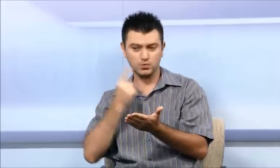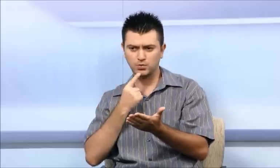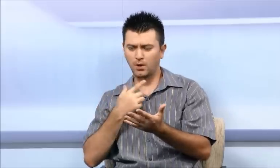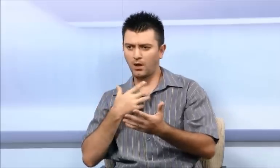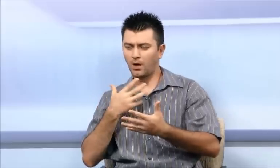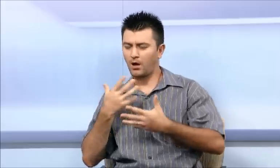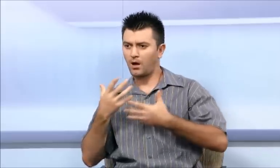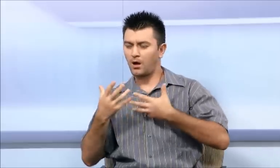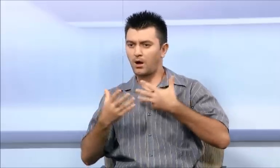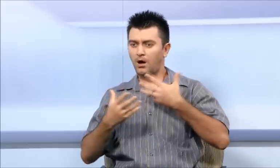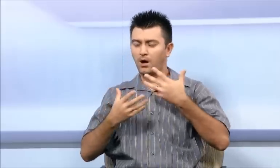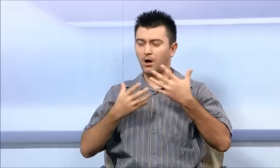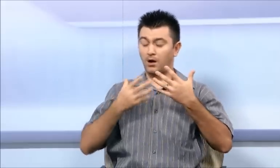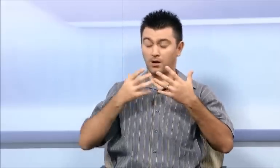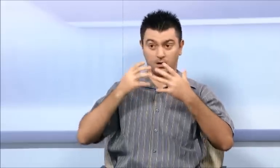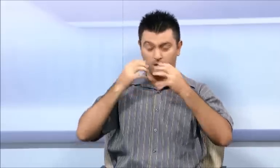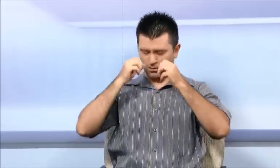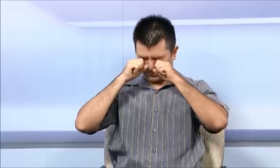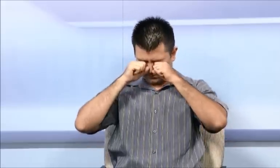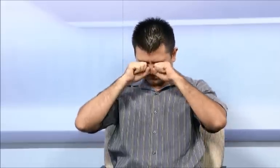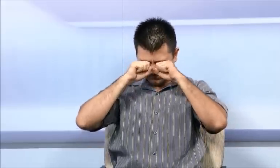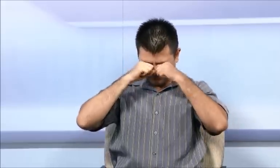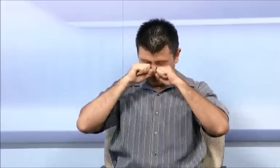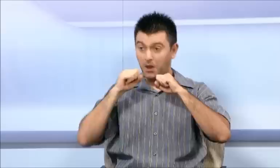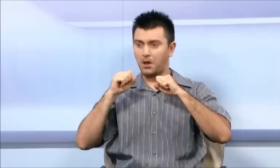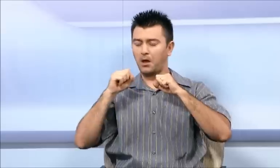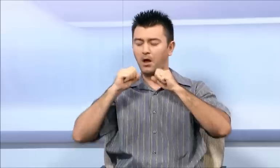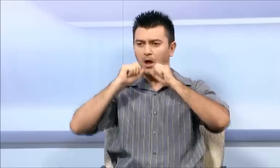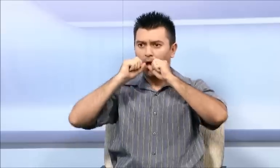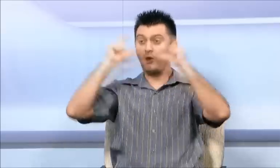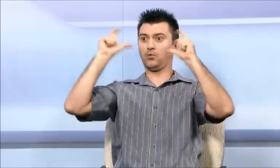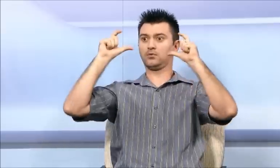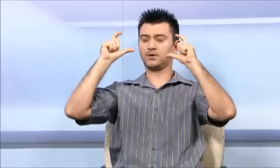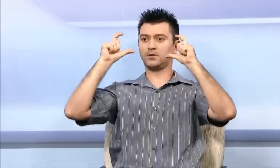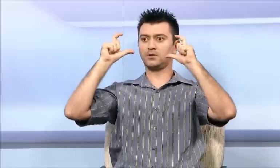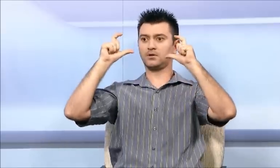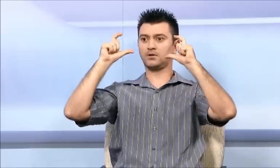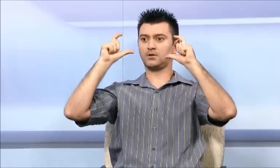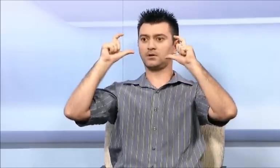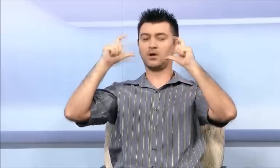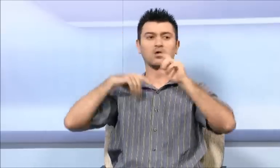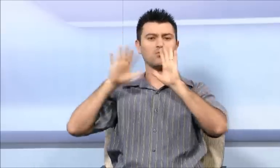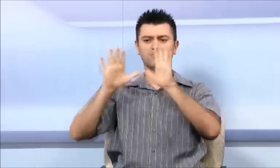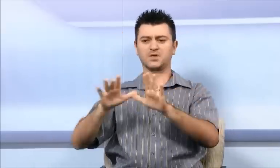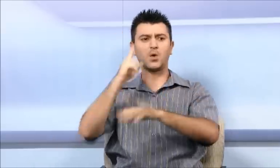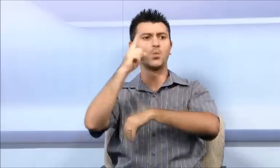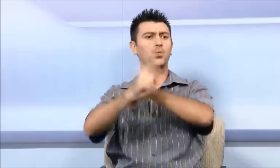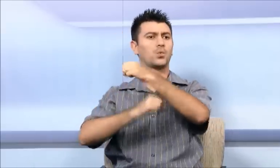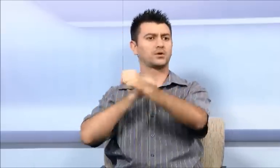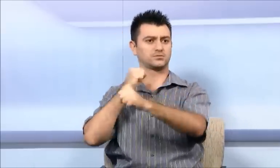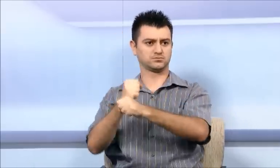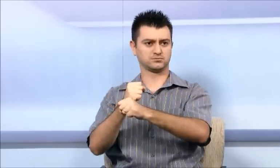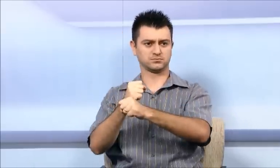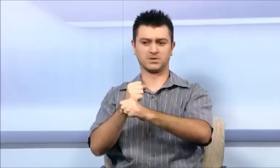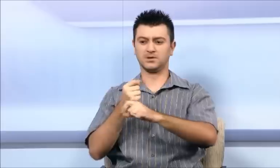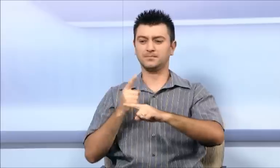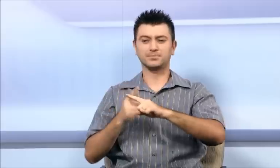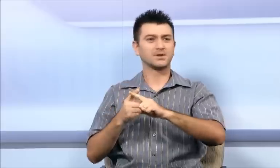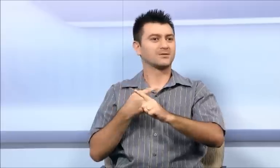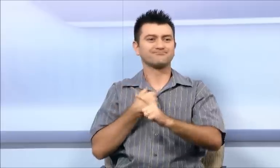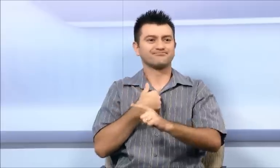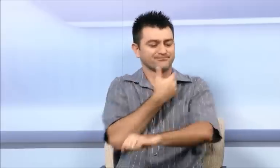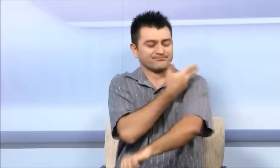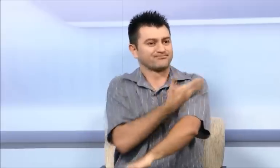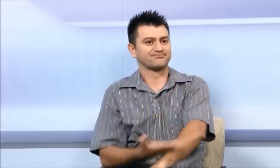um bobo, né? Agora, quando ele chegou na comunidade surda, parece que os olhos dele se abriram. 1 ano que ele